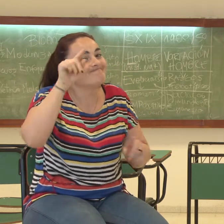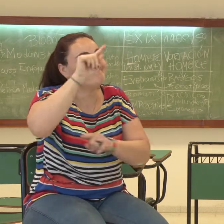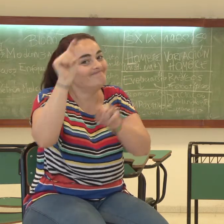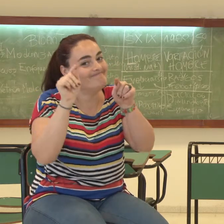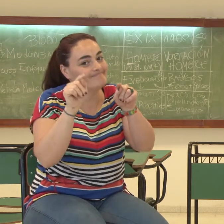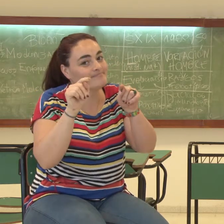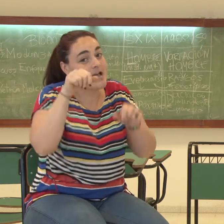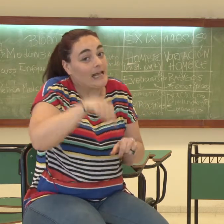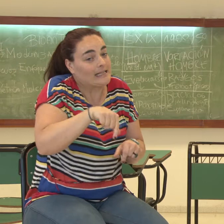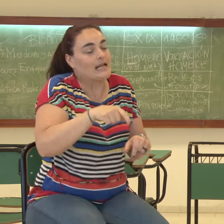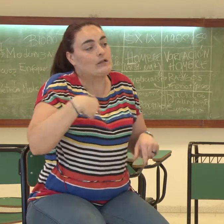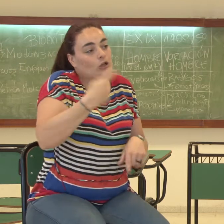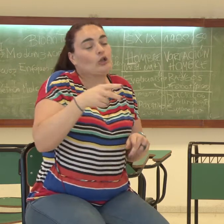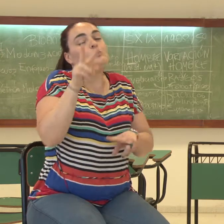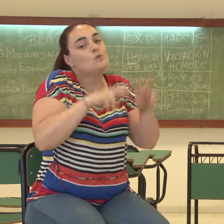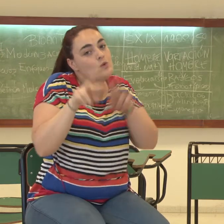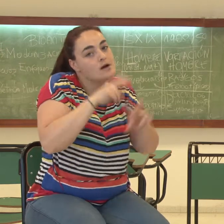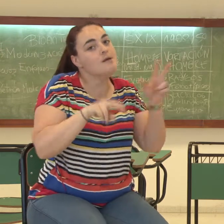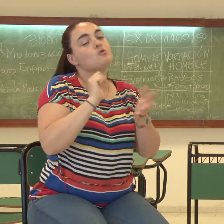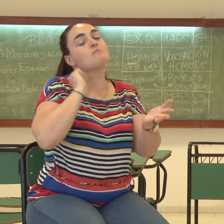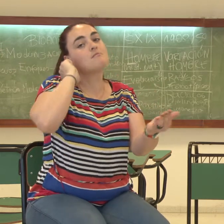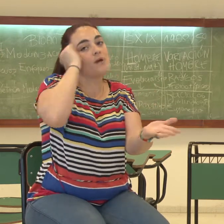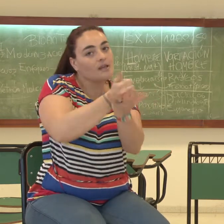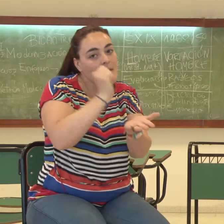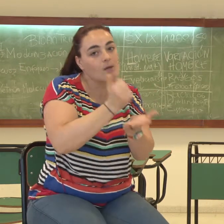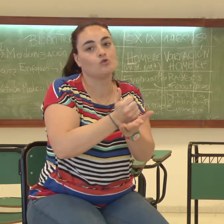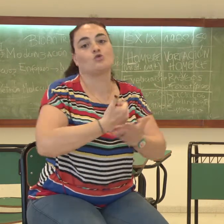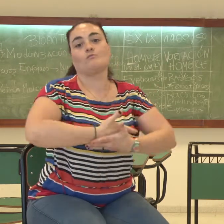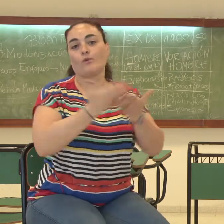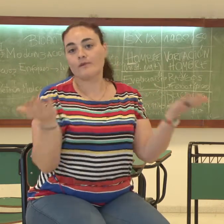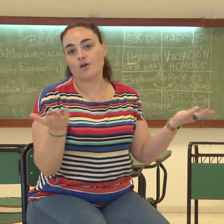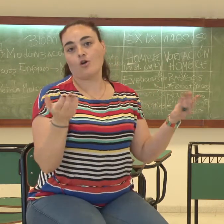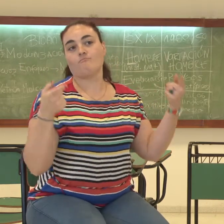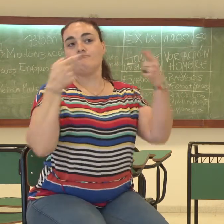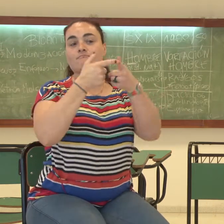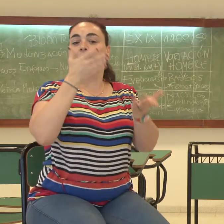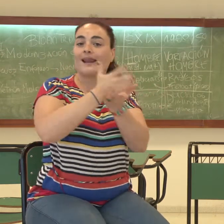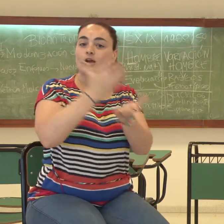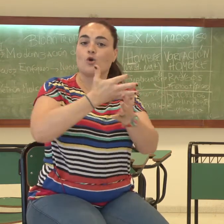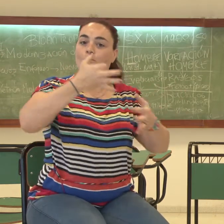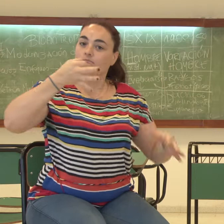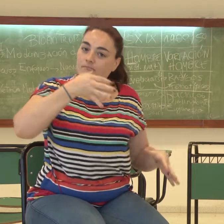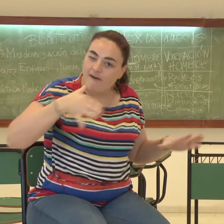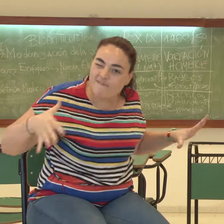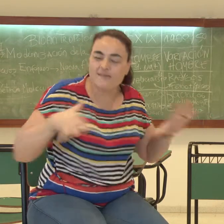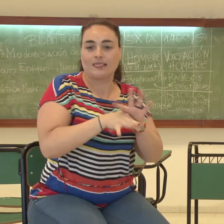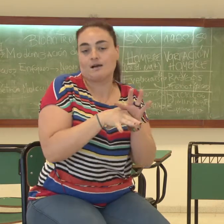minoría lingüística, aún no. Estamos buscando que haya más participación de la comunidad sorda, que se cumplan